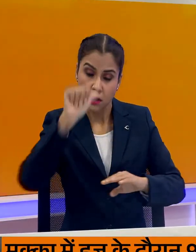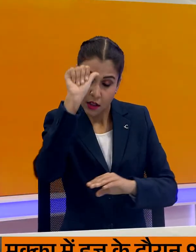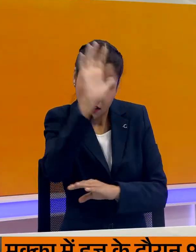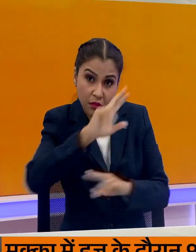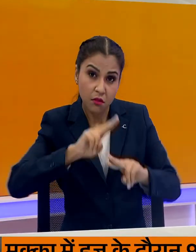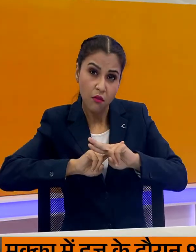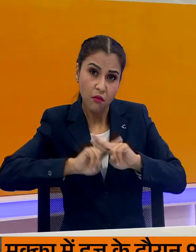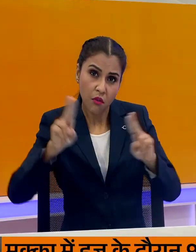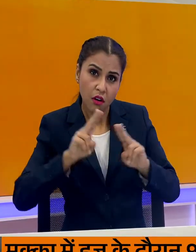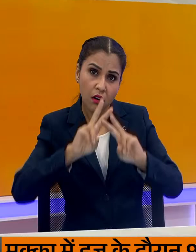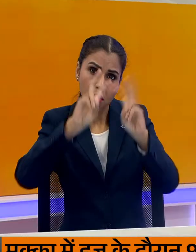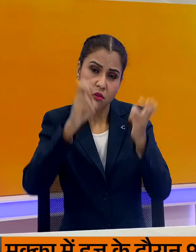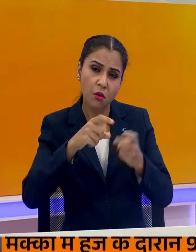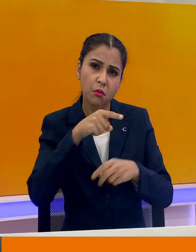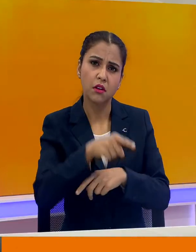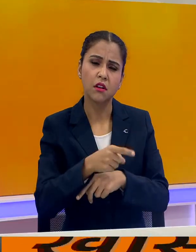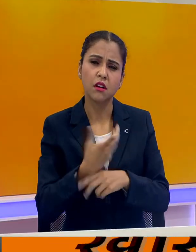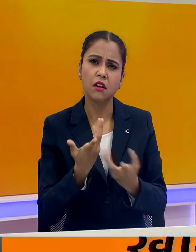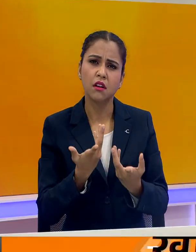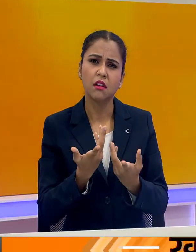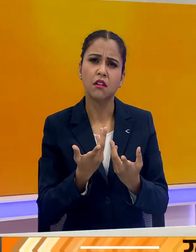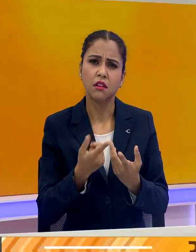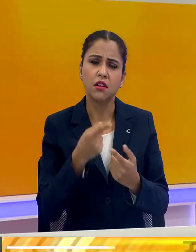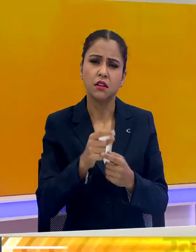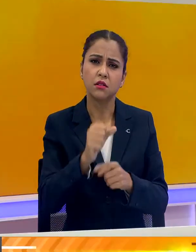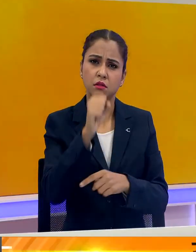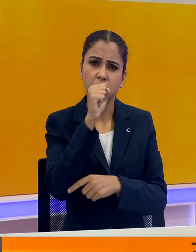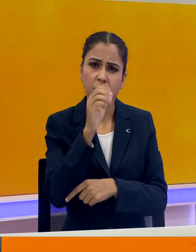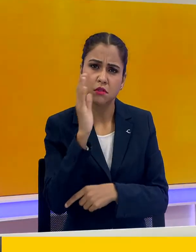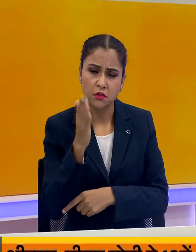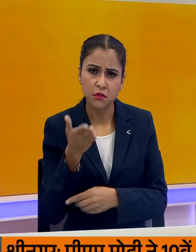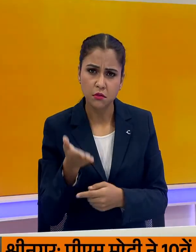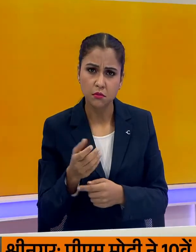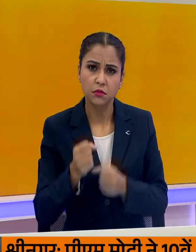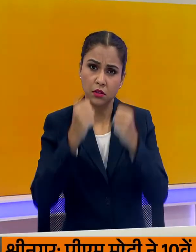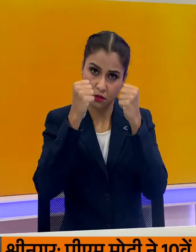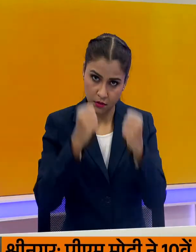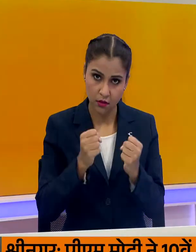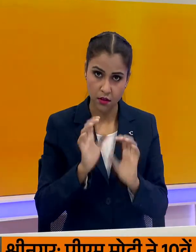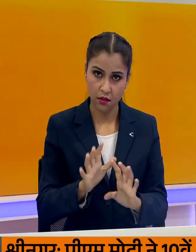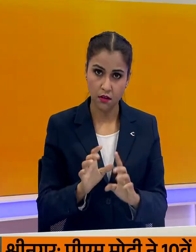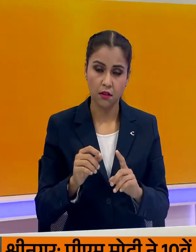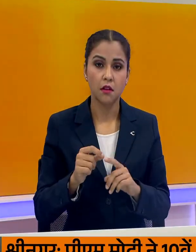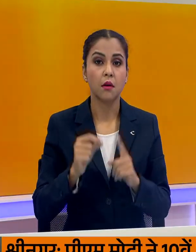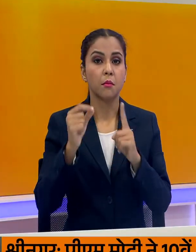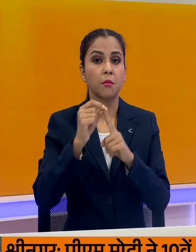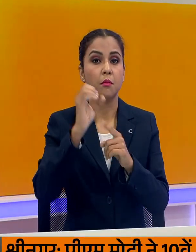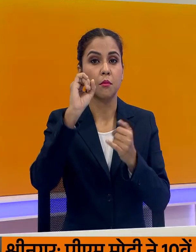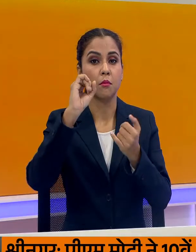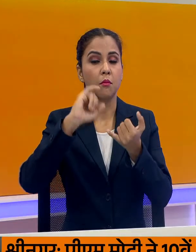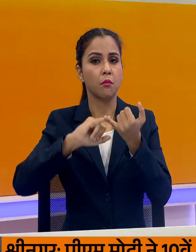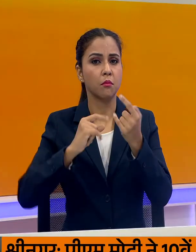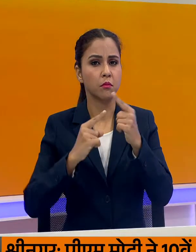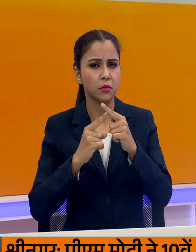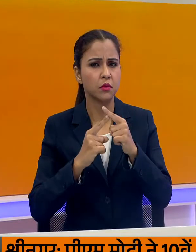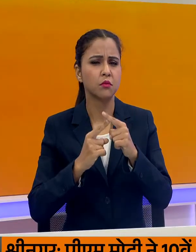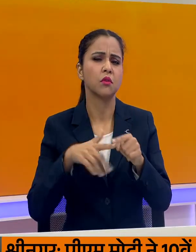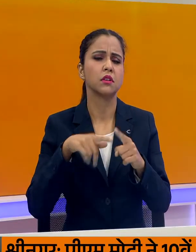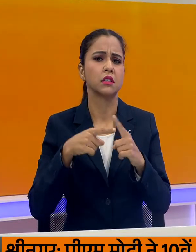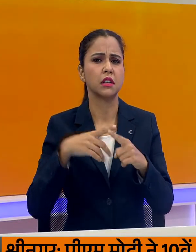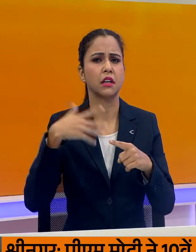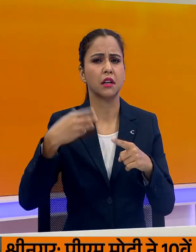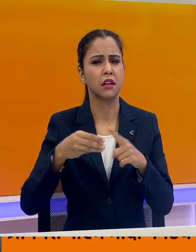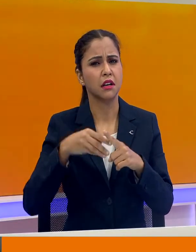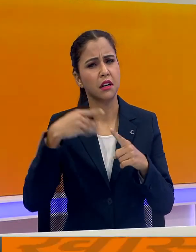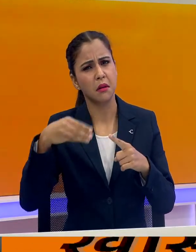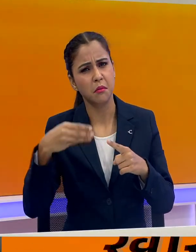इसको। ये जो प्रोटेम स्पीकर का पद है ये बहुत टेम्पररी, 2